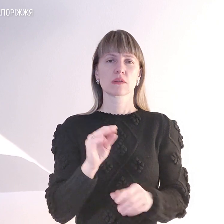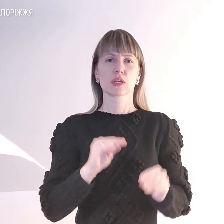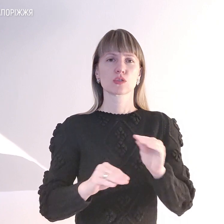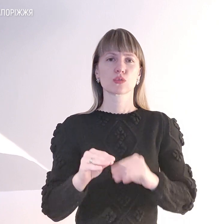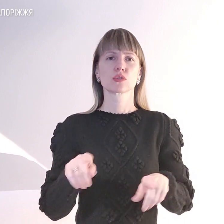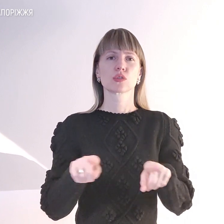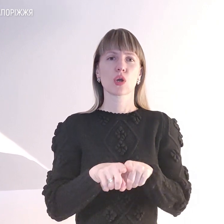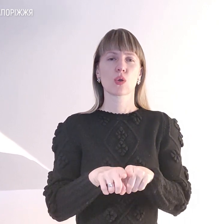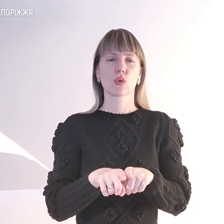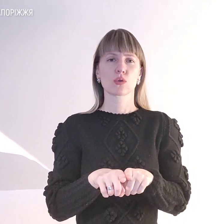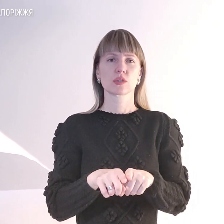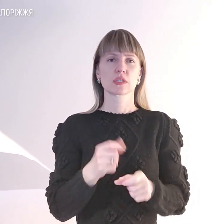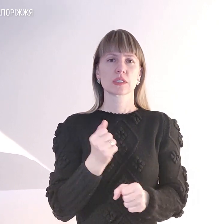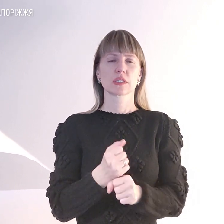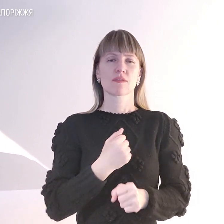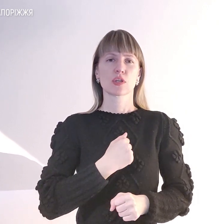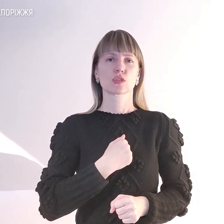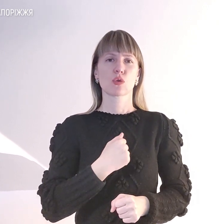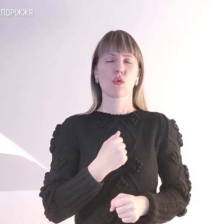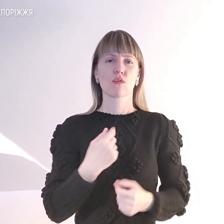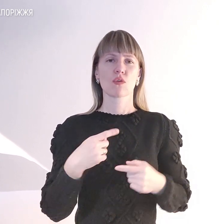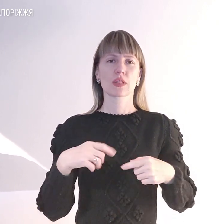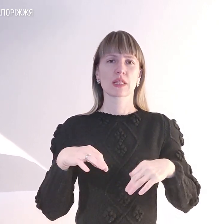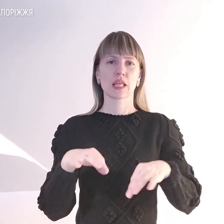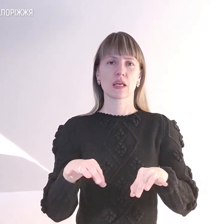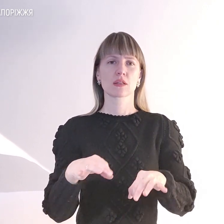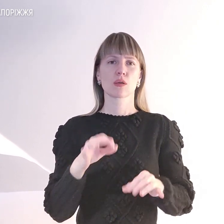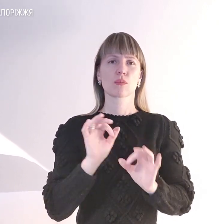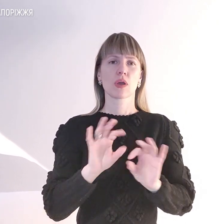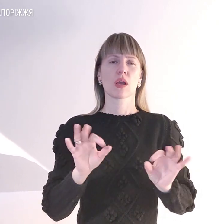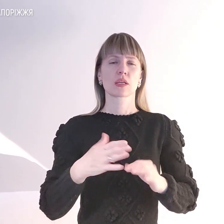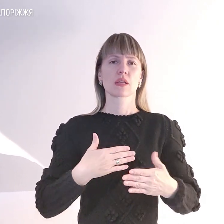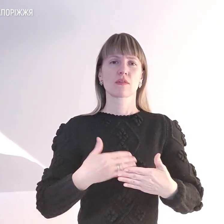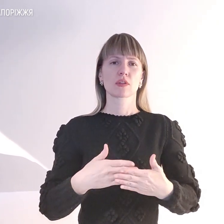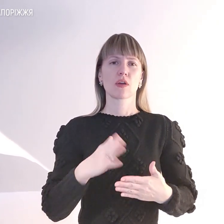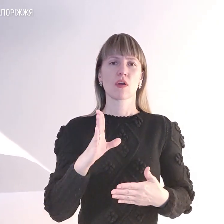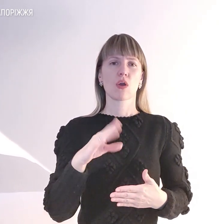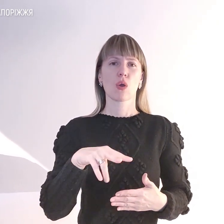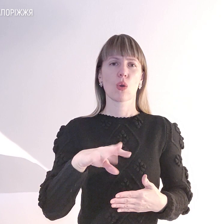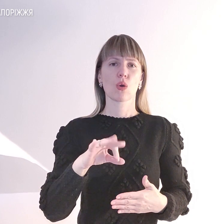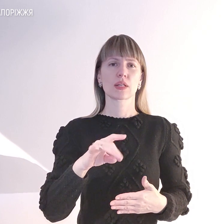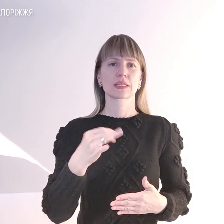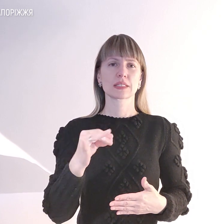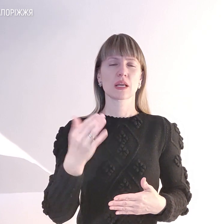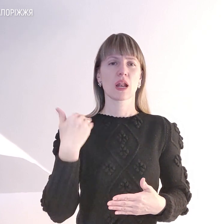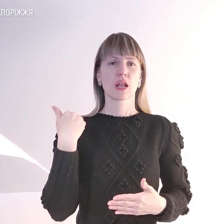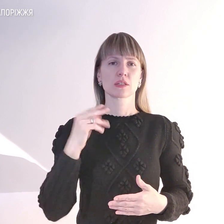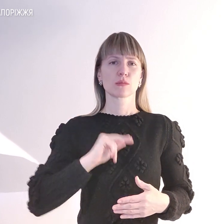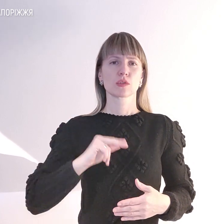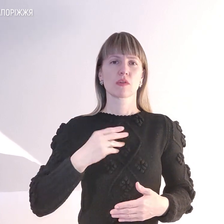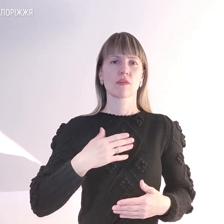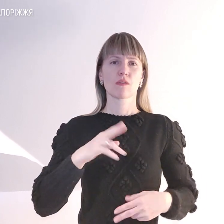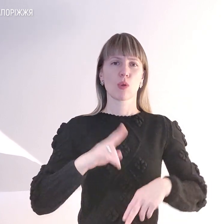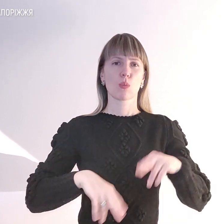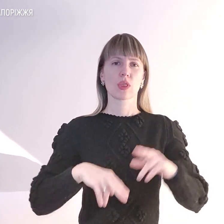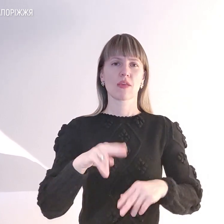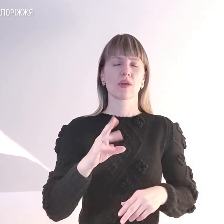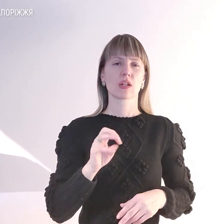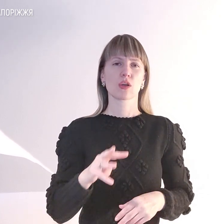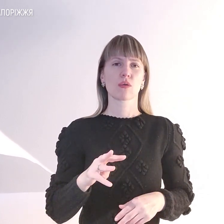також зімітували військову техніку, пояснює волонтер Олексій. До війни чоловік працював будівельником. Справа ви можете